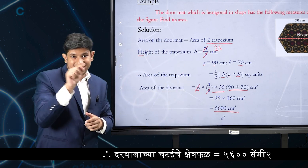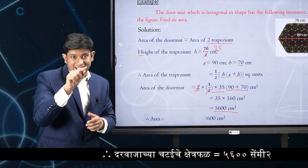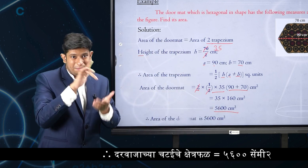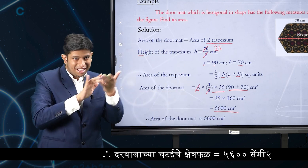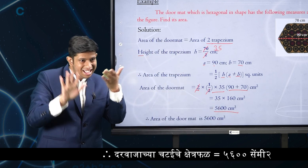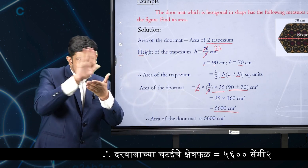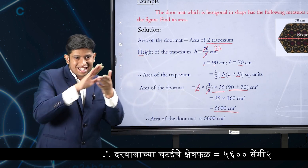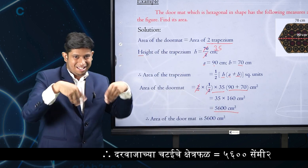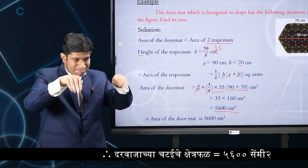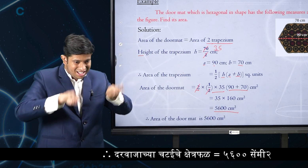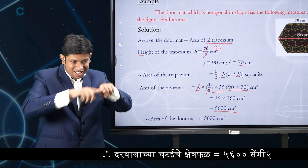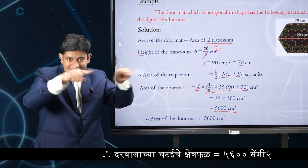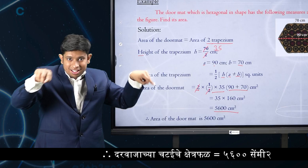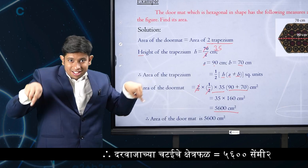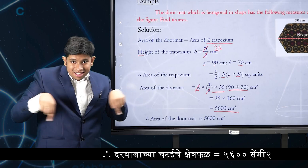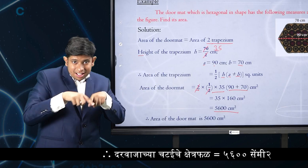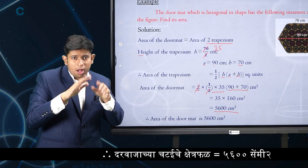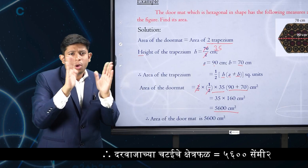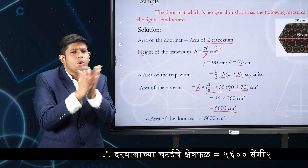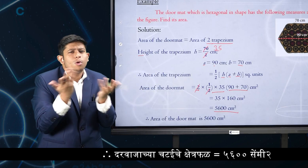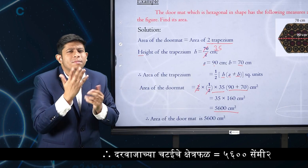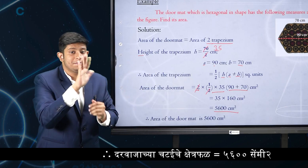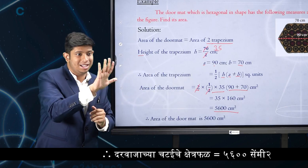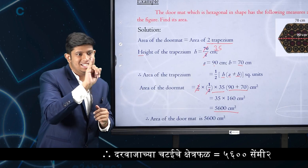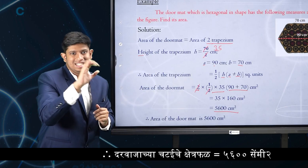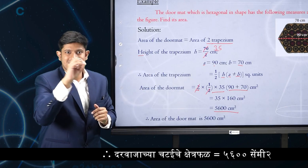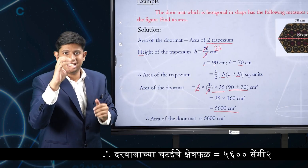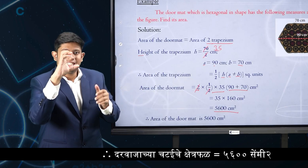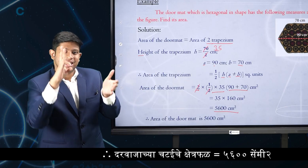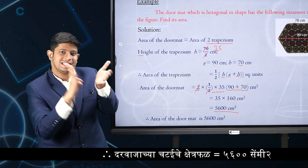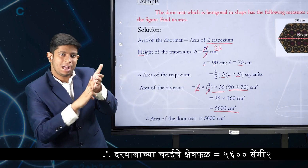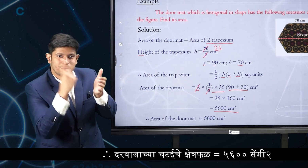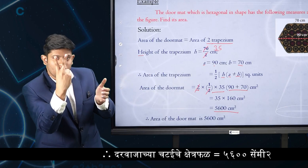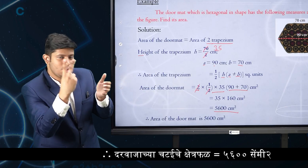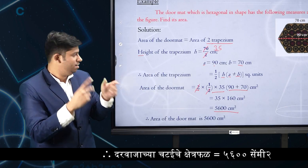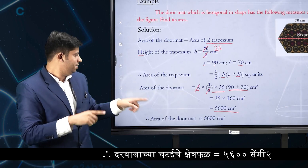तर दरवाजाच्या चटईचा क्षेत्रफळ 5600 सेंटीमीटर स्क्वेअर आहे.